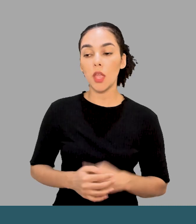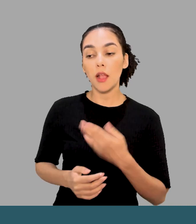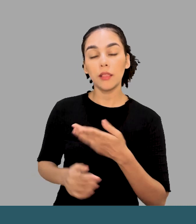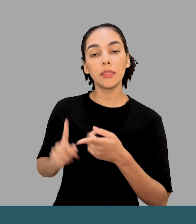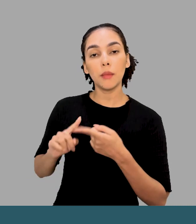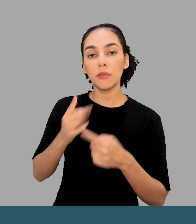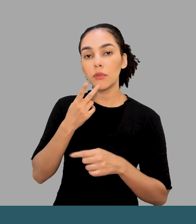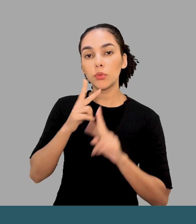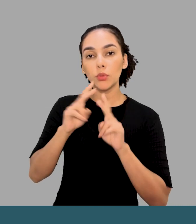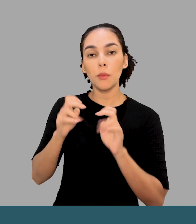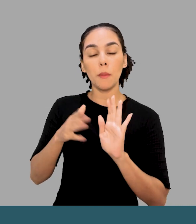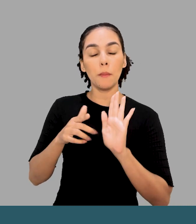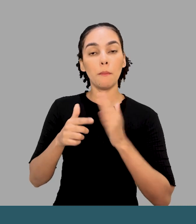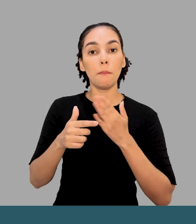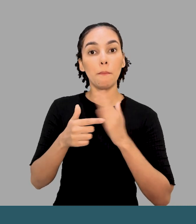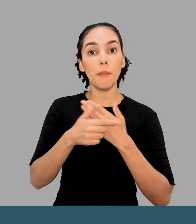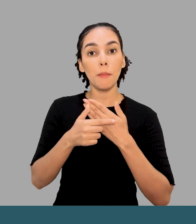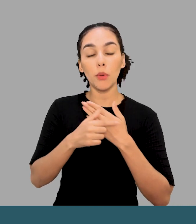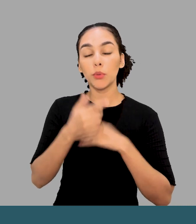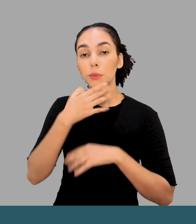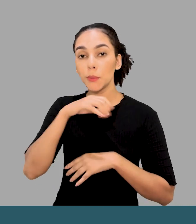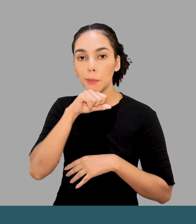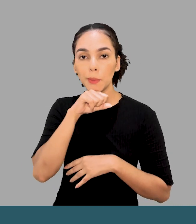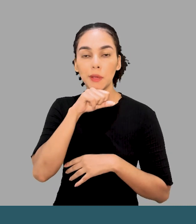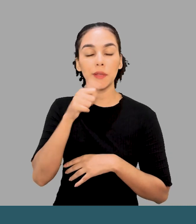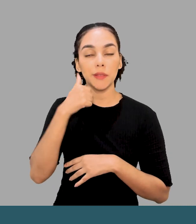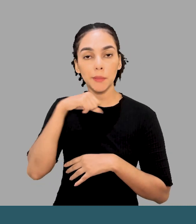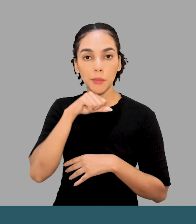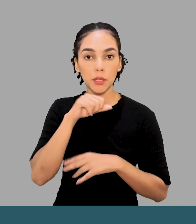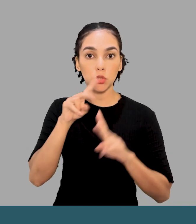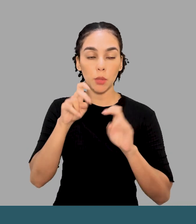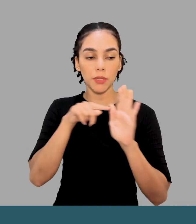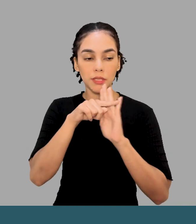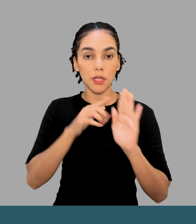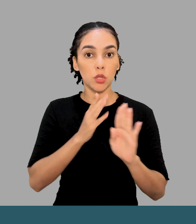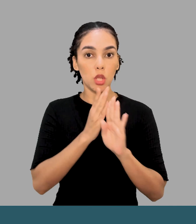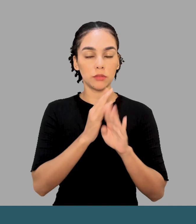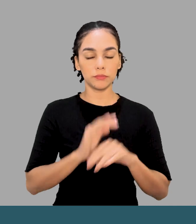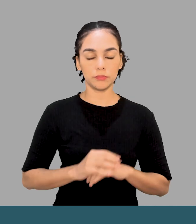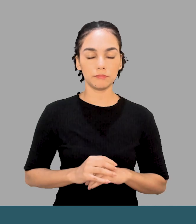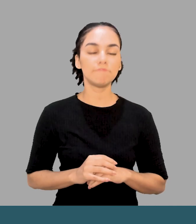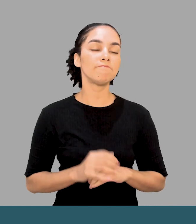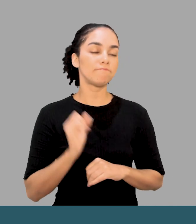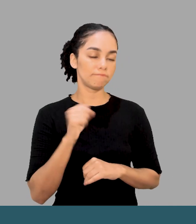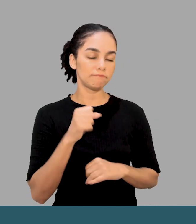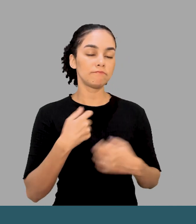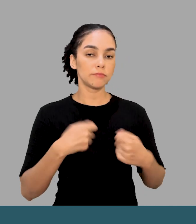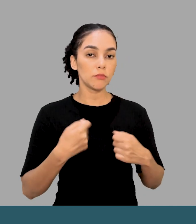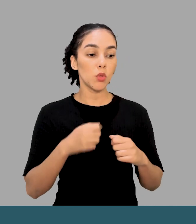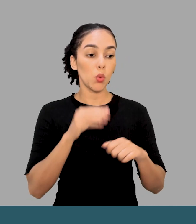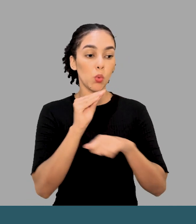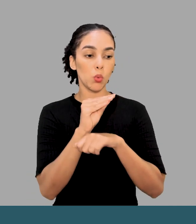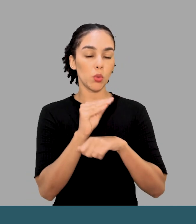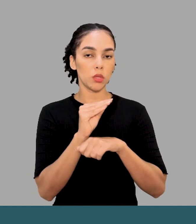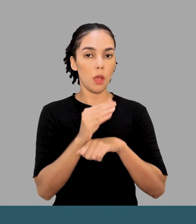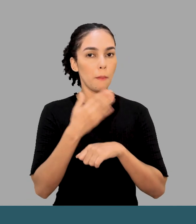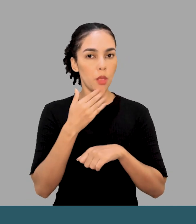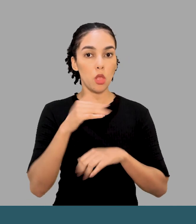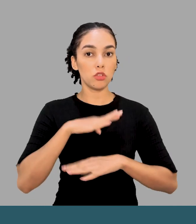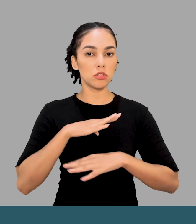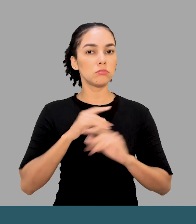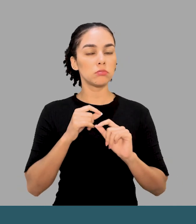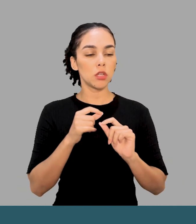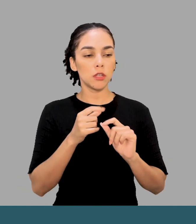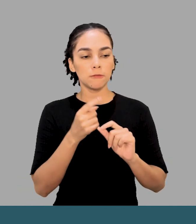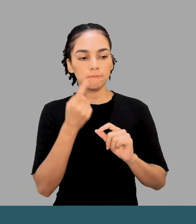após o diagnóstico. E aí é que vem a parte dos pais, como cuidar. E a melhor forma de cuidar é procurar no